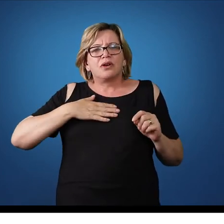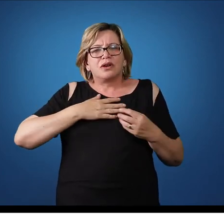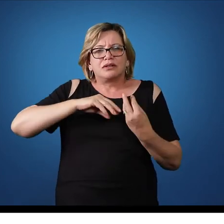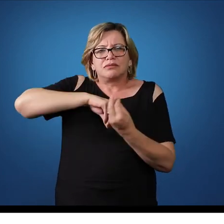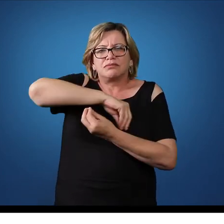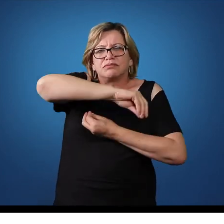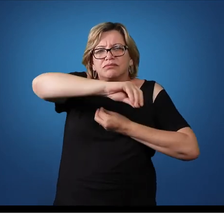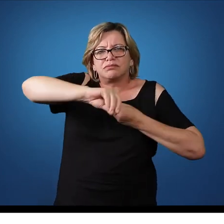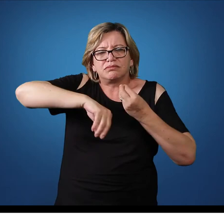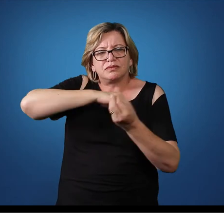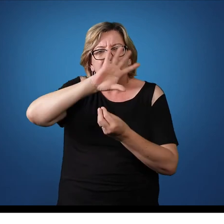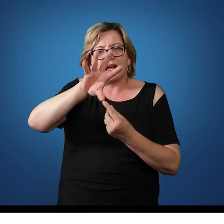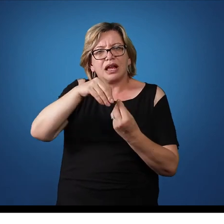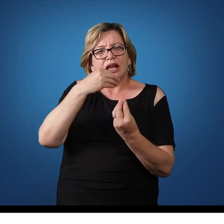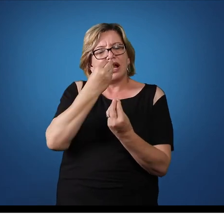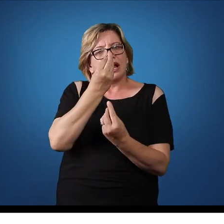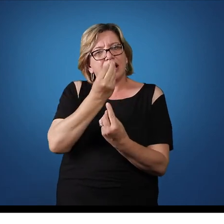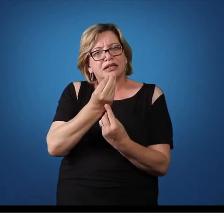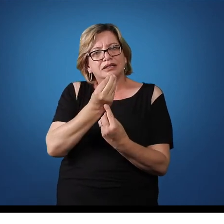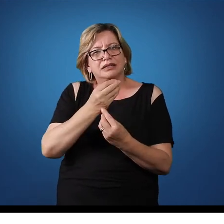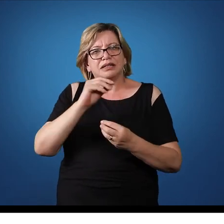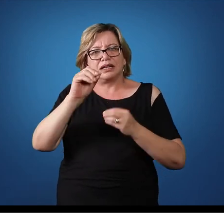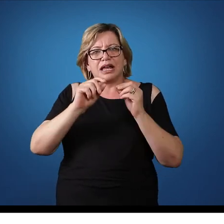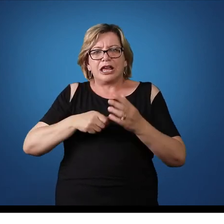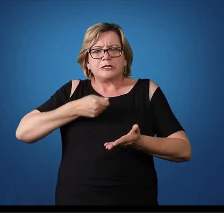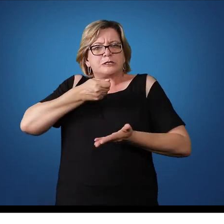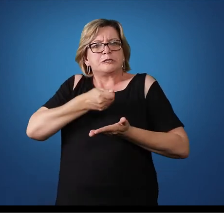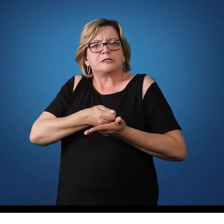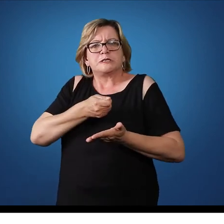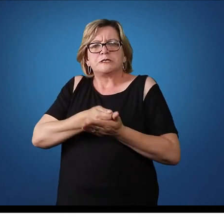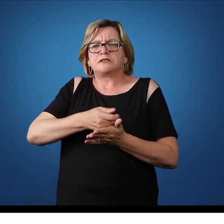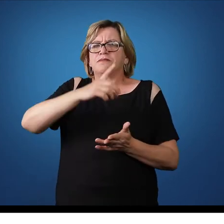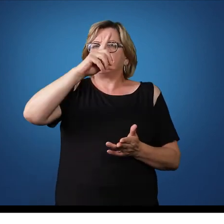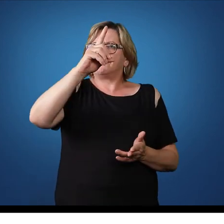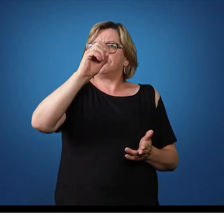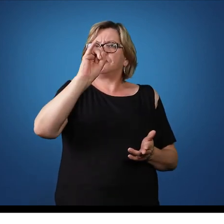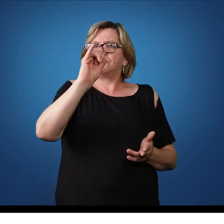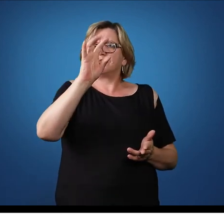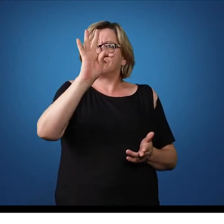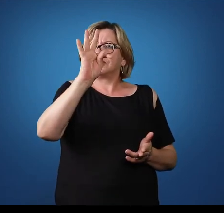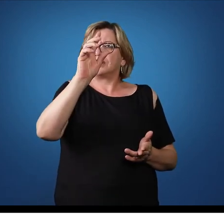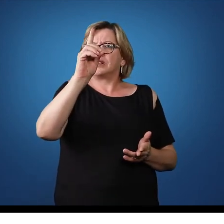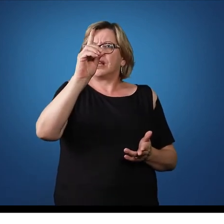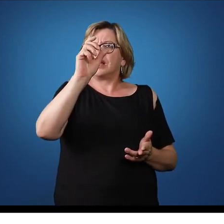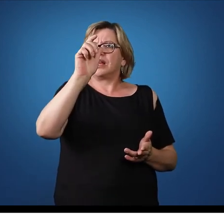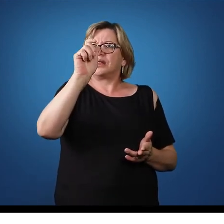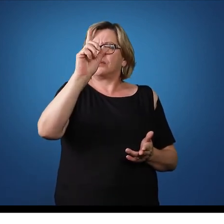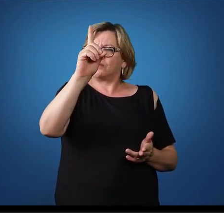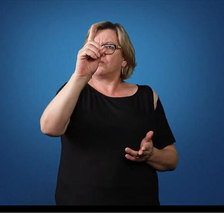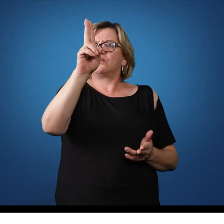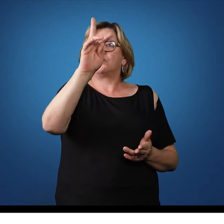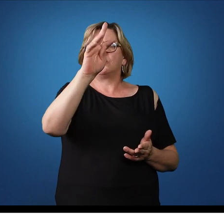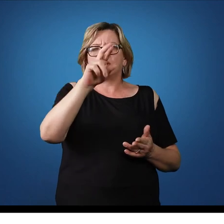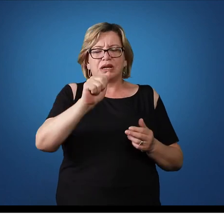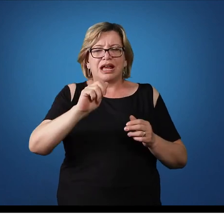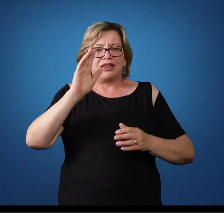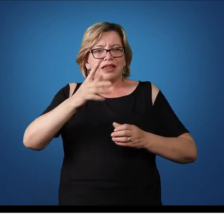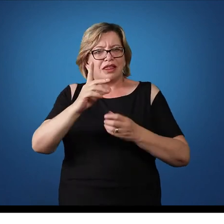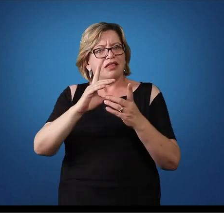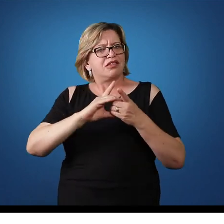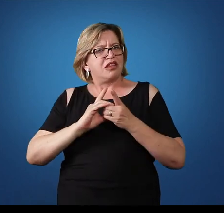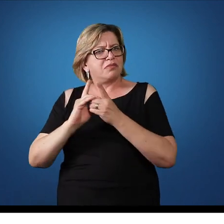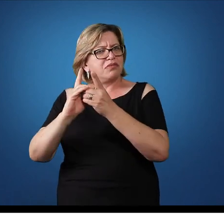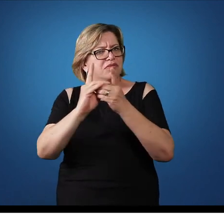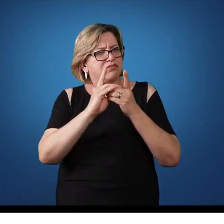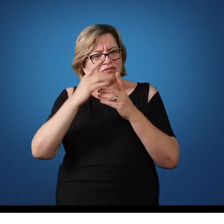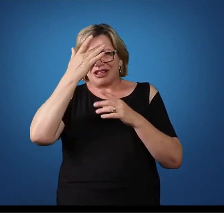misturar arte com moralidade? Regimes ditatoriais. Em regimes democráticos, ninguém dá muita bola para a arte, mas cada vez